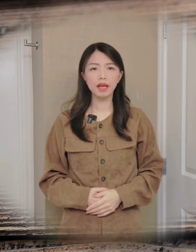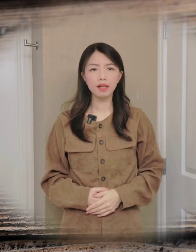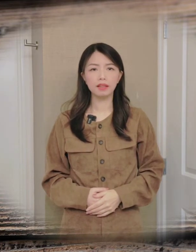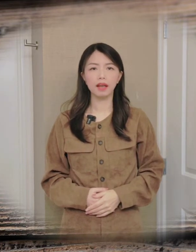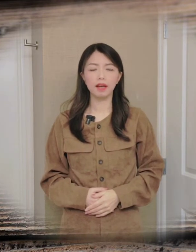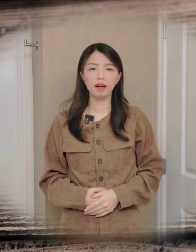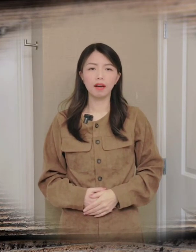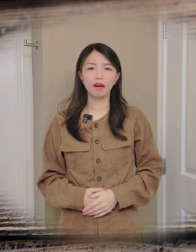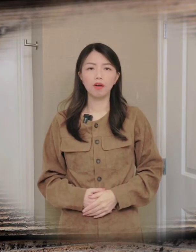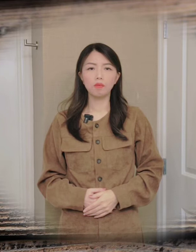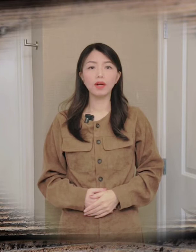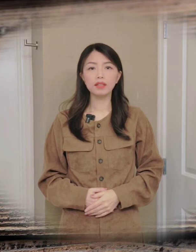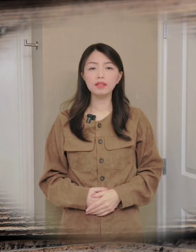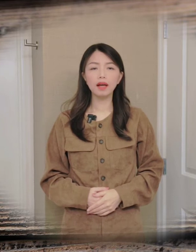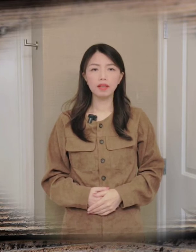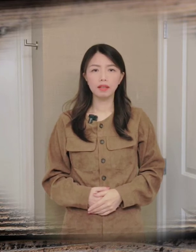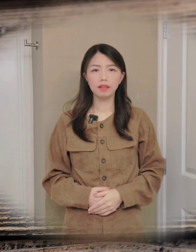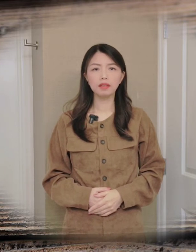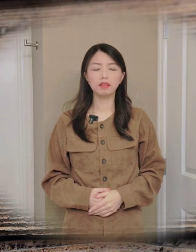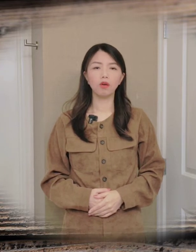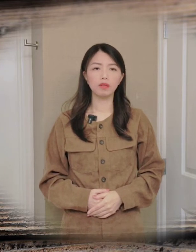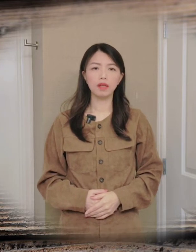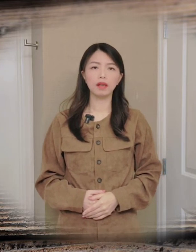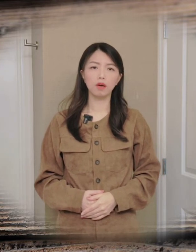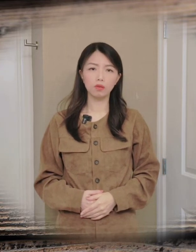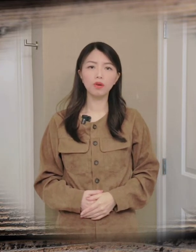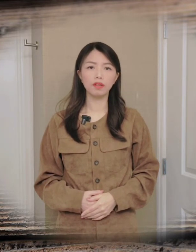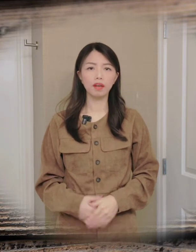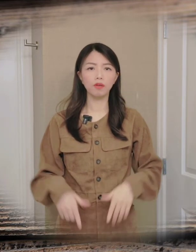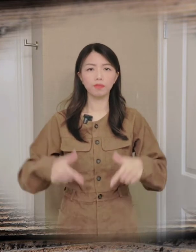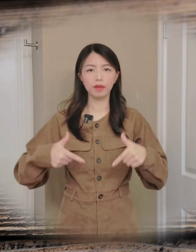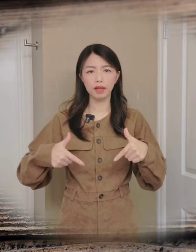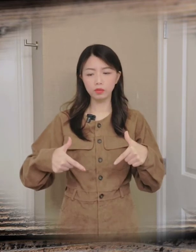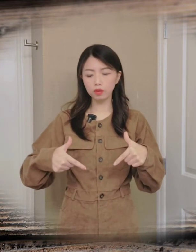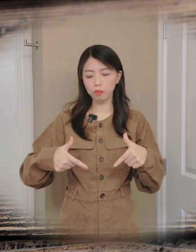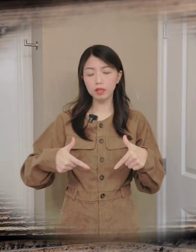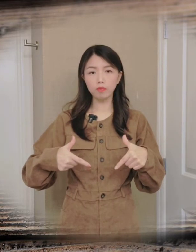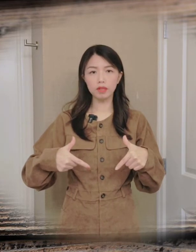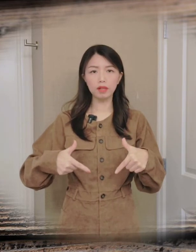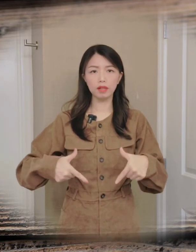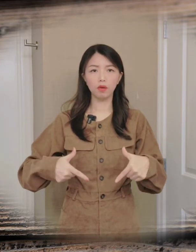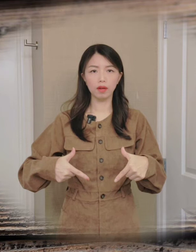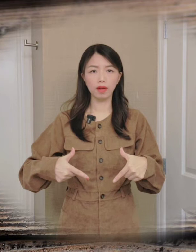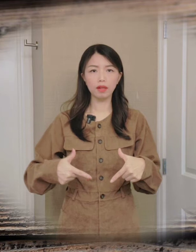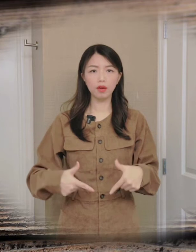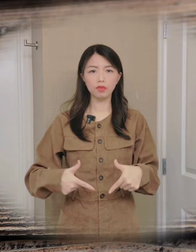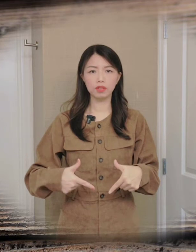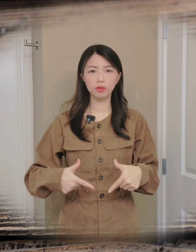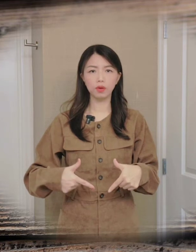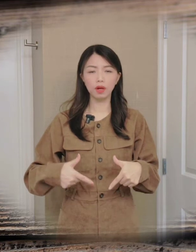근심 쌓일 때, 뭔가 증가한다는 그런 뜻의 수어는요, 양손을 엄지검지를